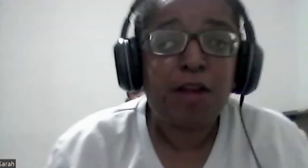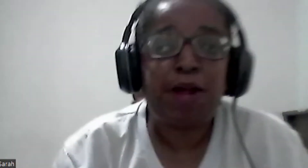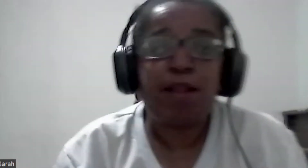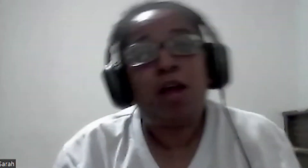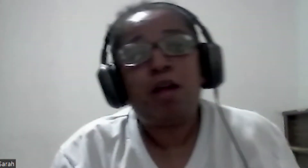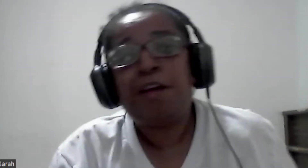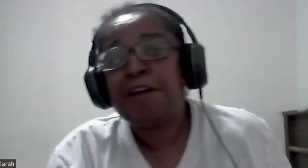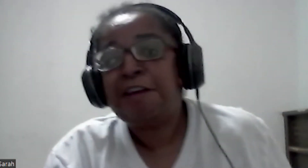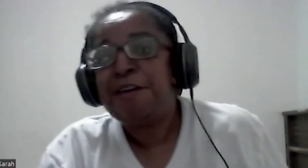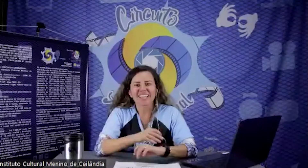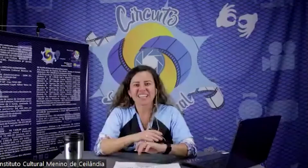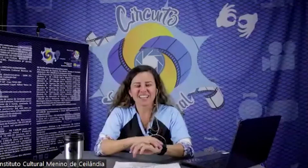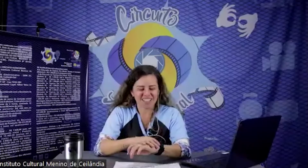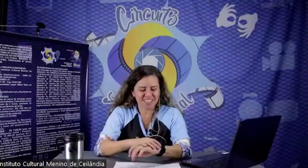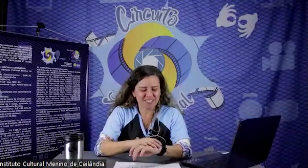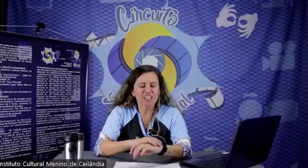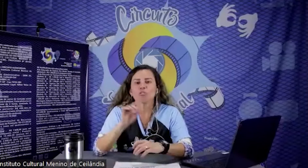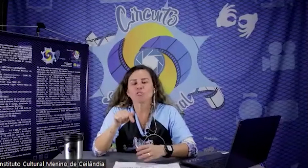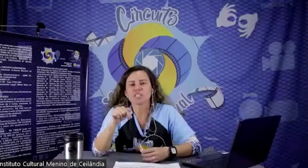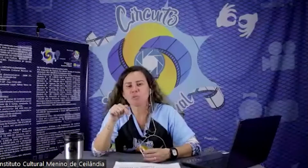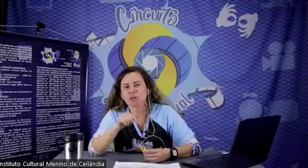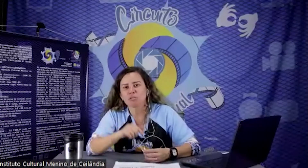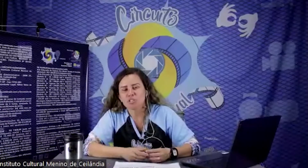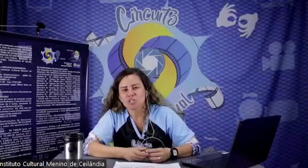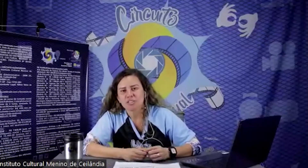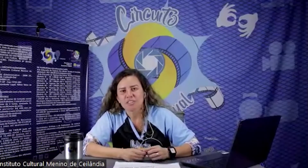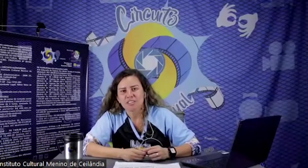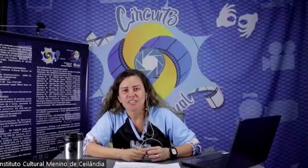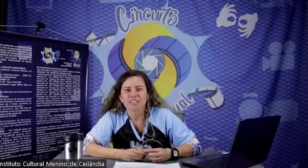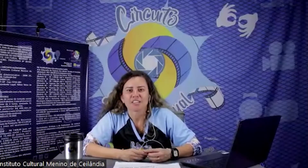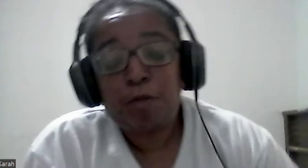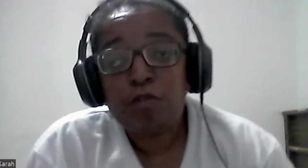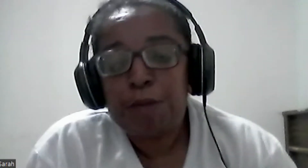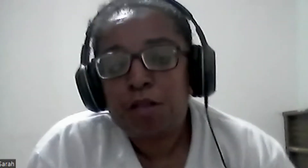Brasília. Que legal! E hoje você mora onde? Hoje eu moro em João Pessoa.